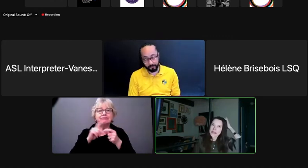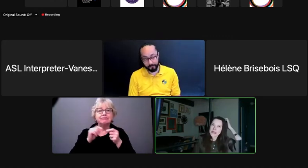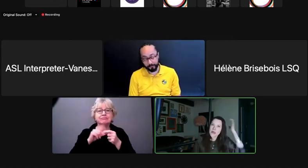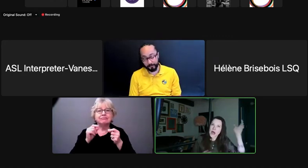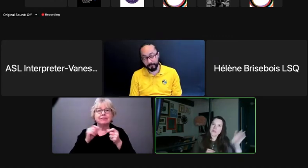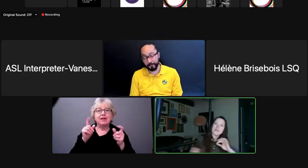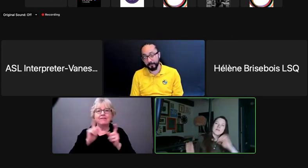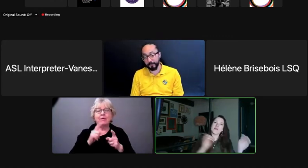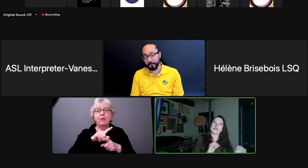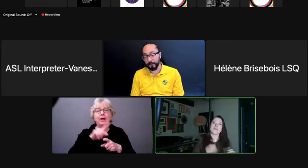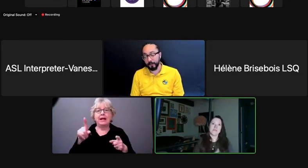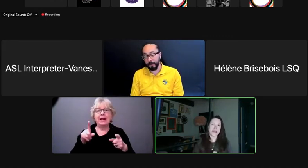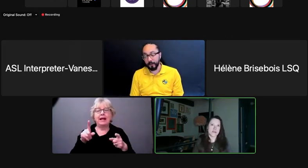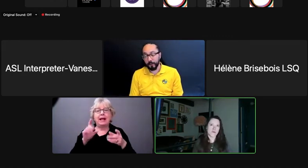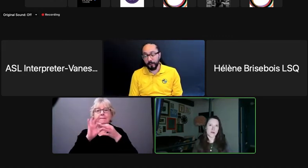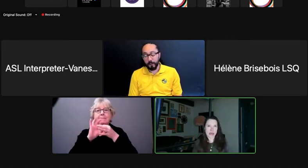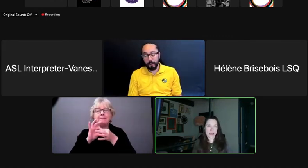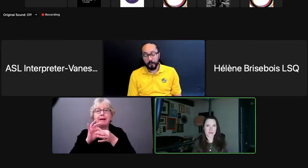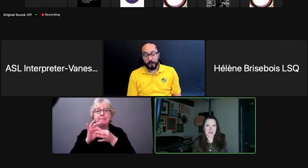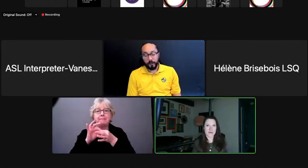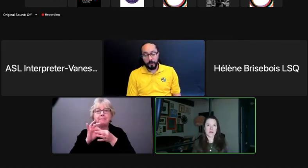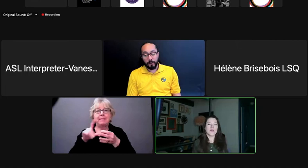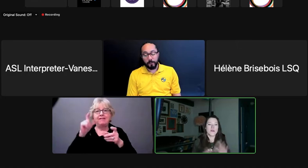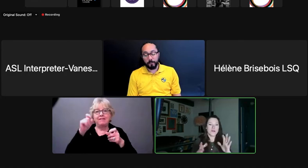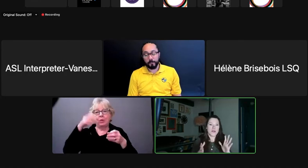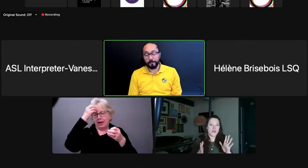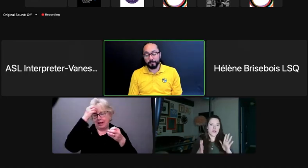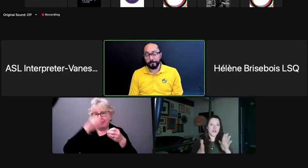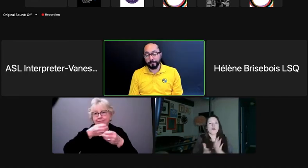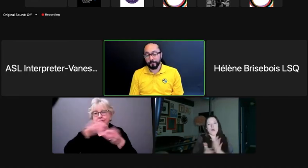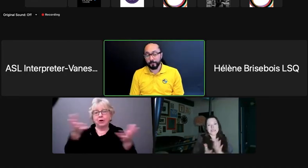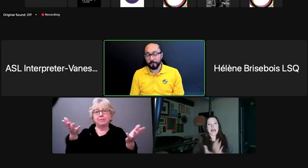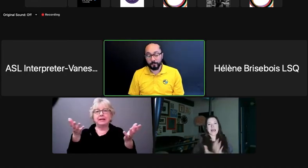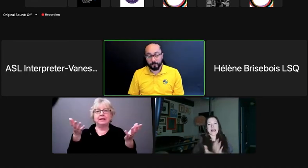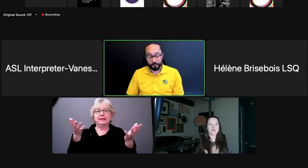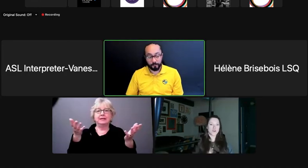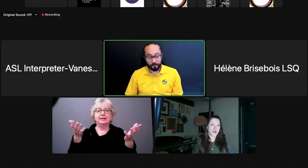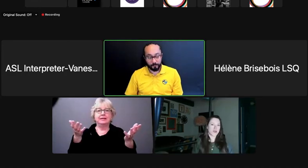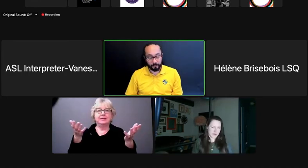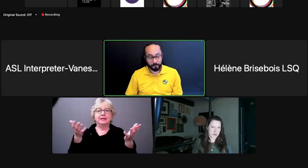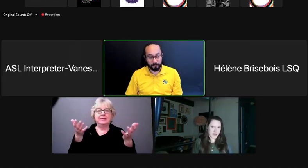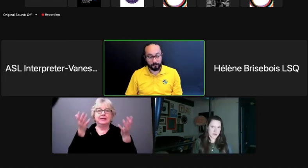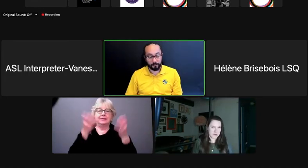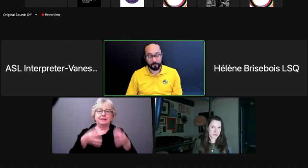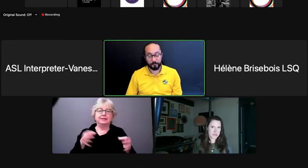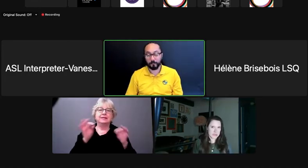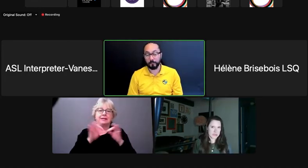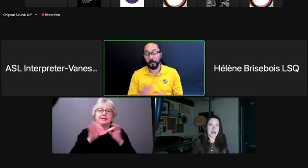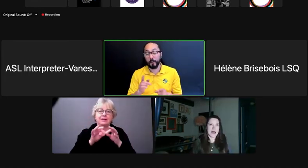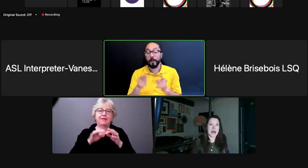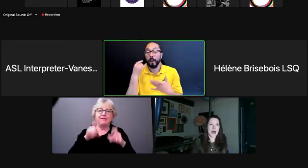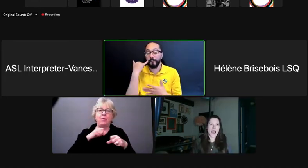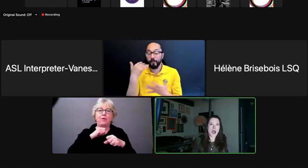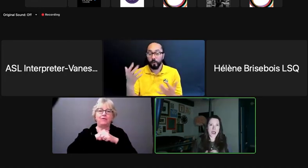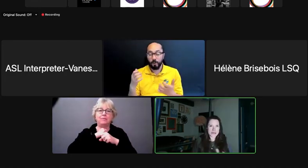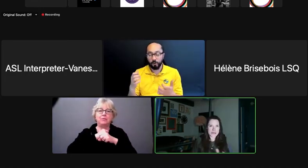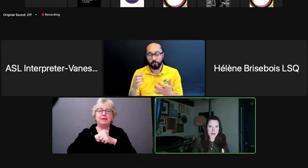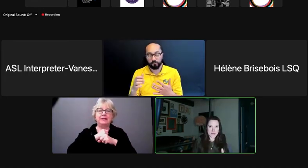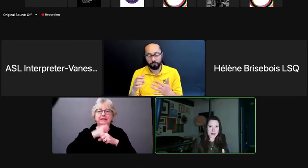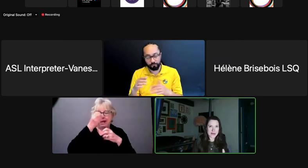membres que l'on vise soit informé donc c'est important de publiciser ce que l'on fait